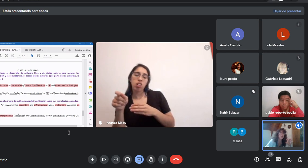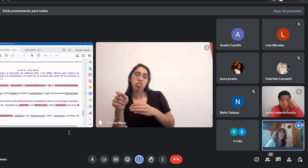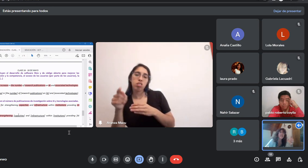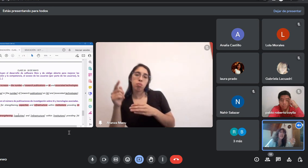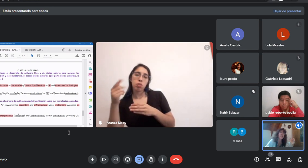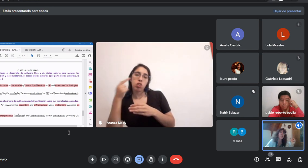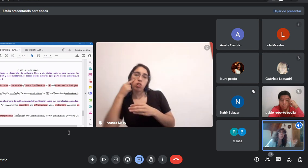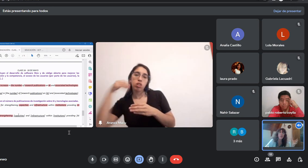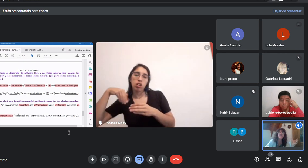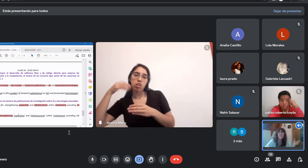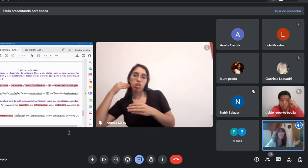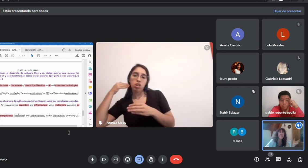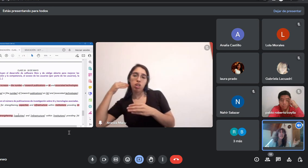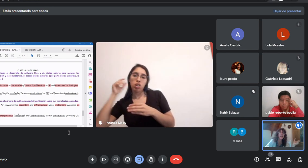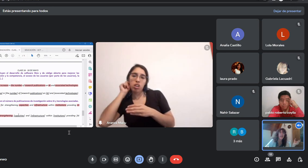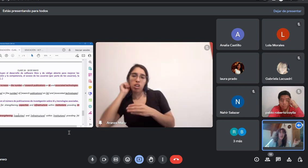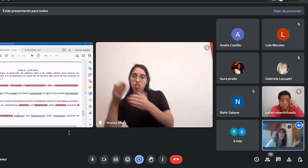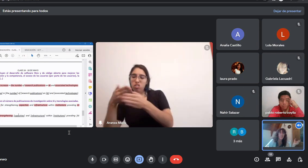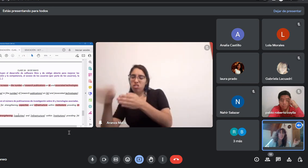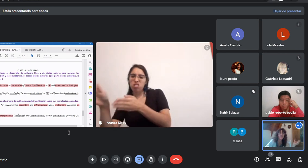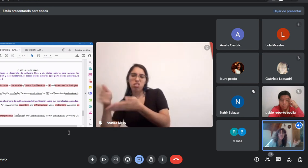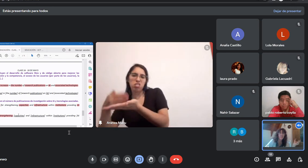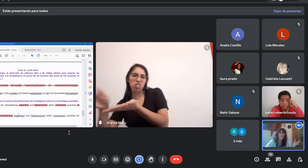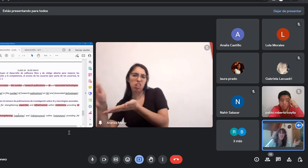preposición exige que después le siga ing.